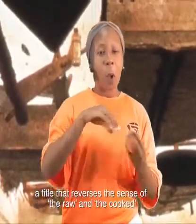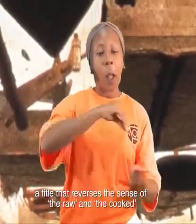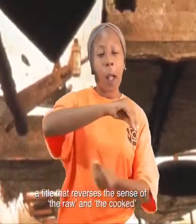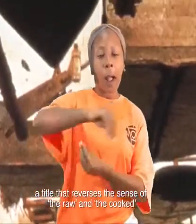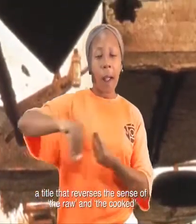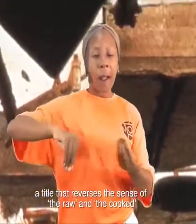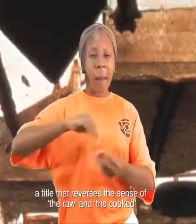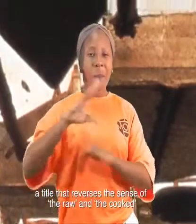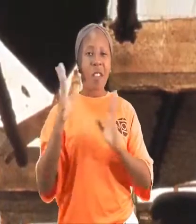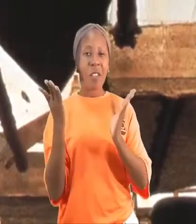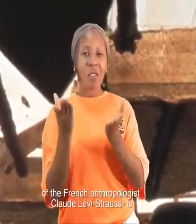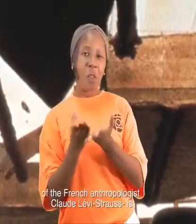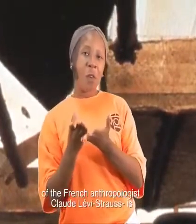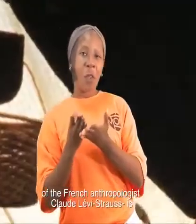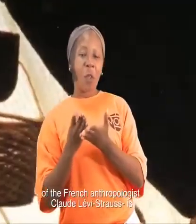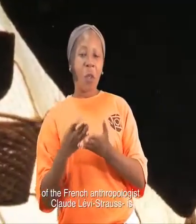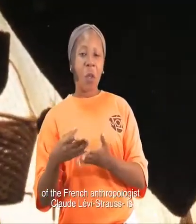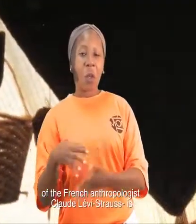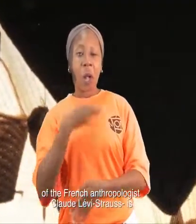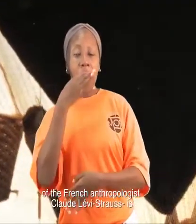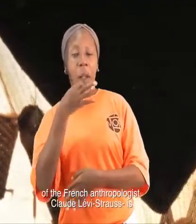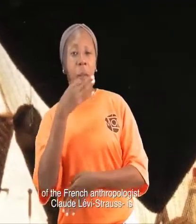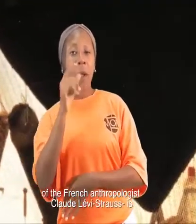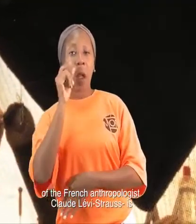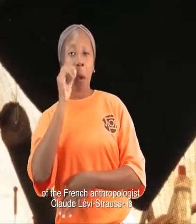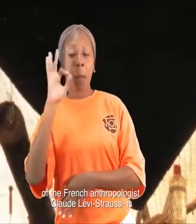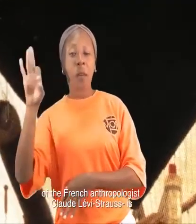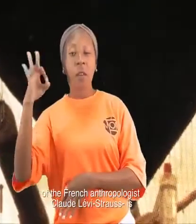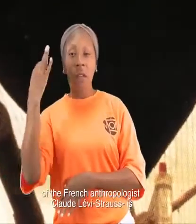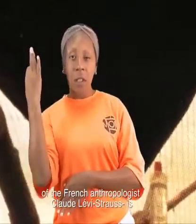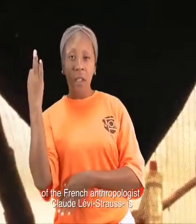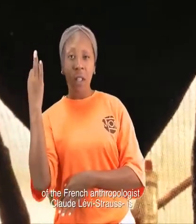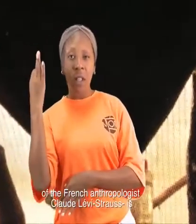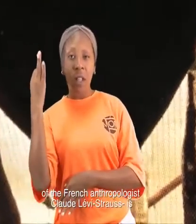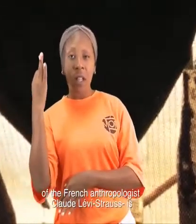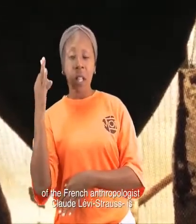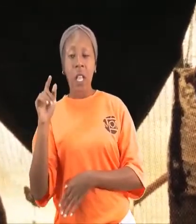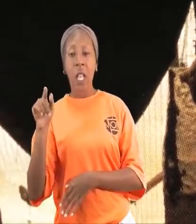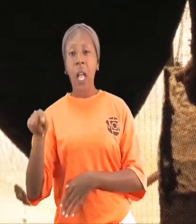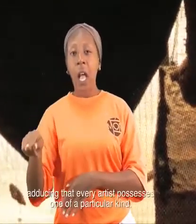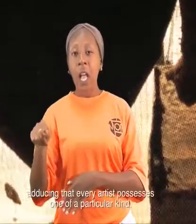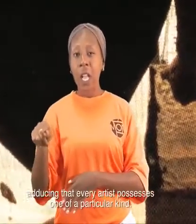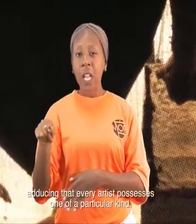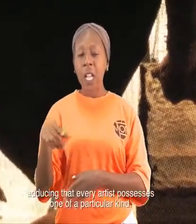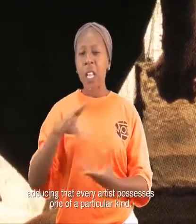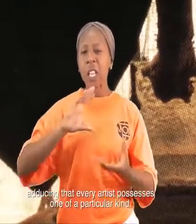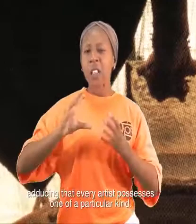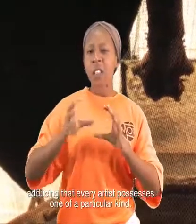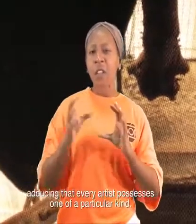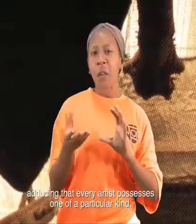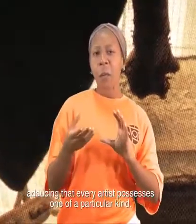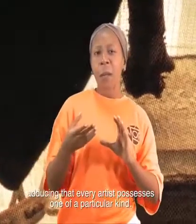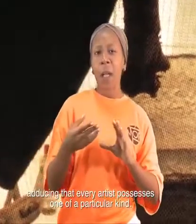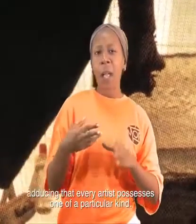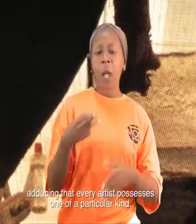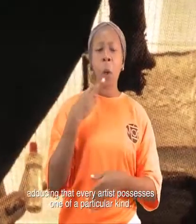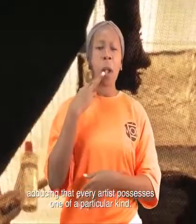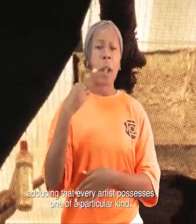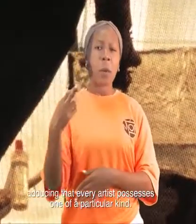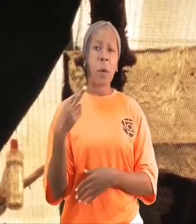y lo cocido, del antropólogo francés Claude Lévi-Strauss. En cierto modo, una respuesta intelectual